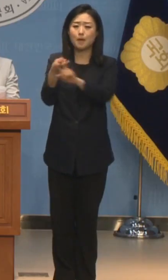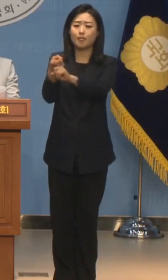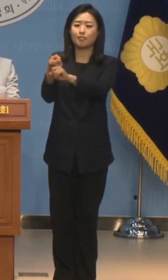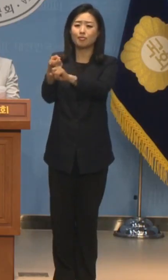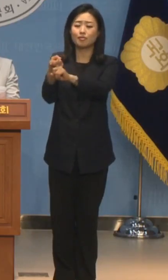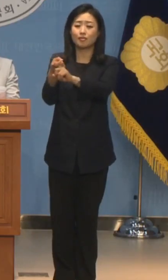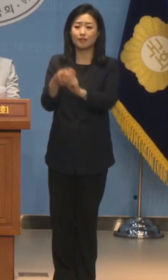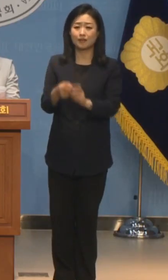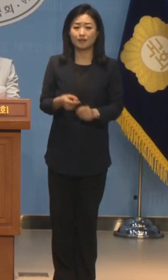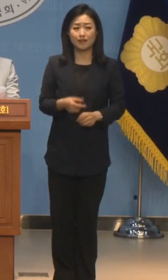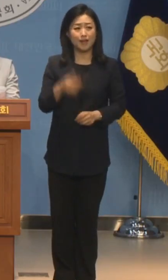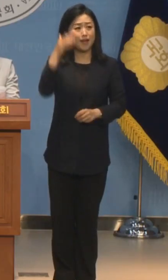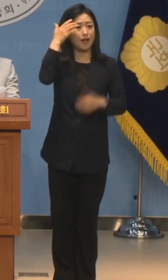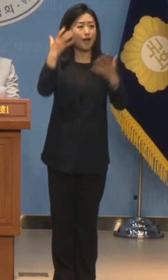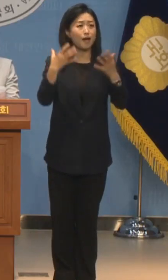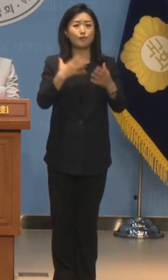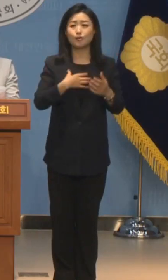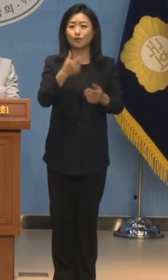나라가 걱정입니다